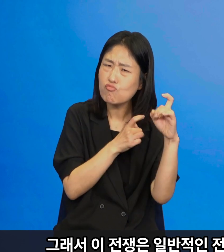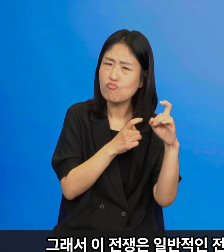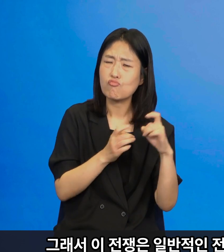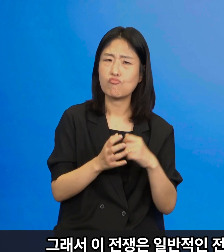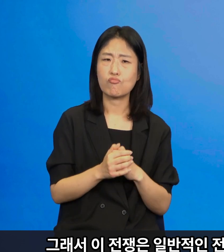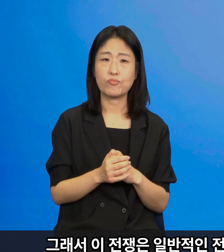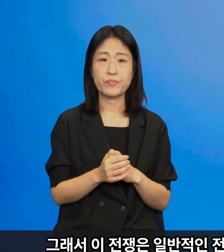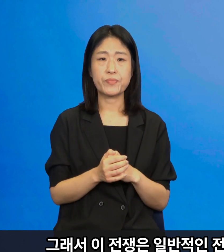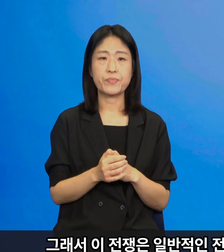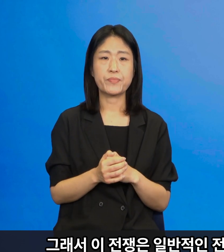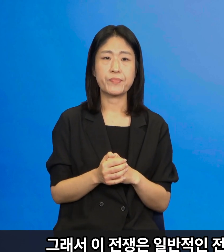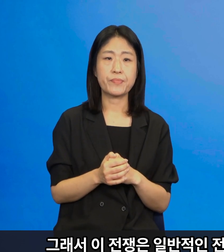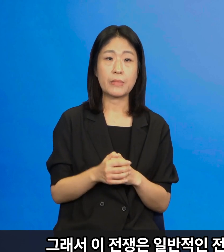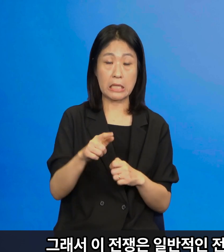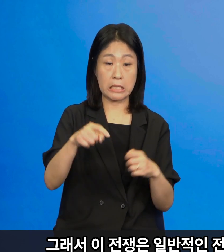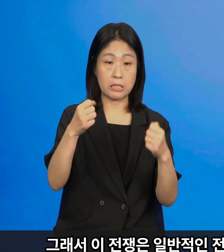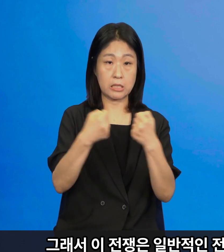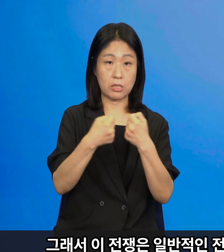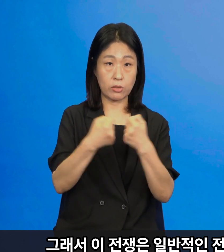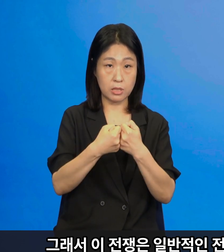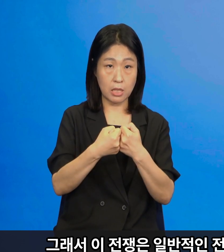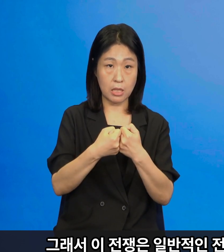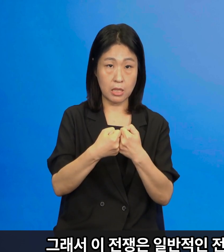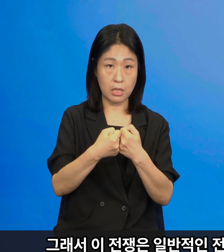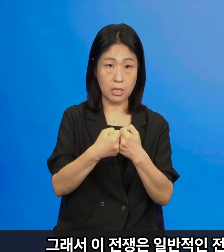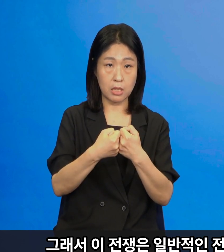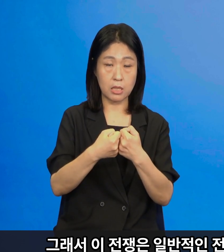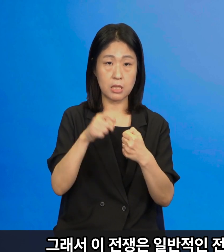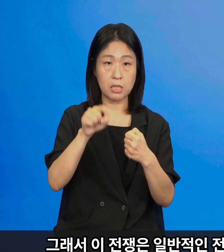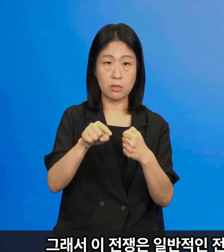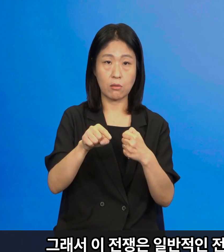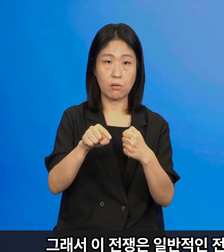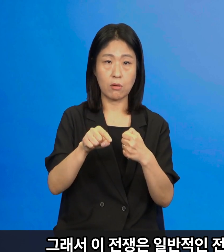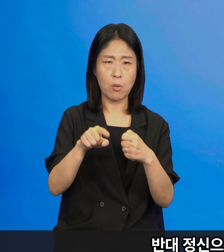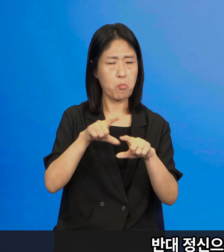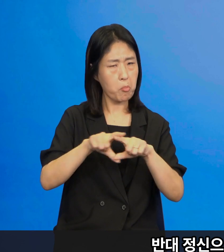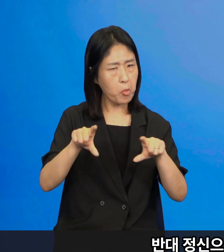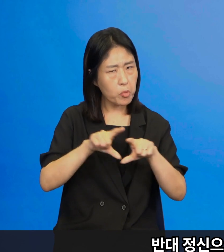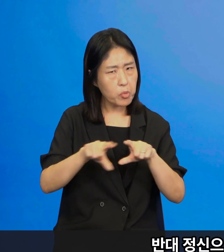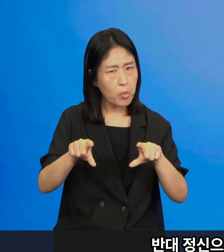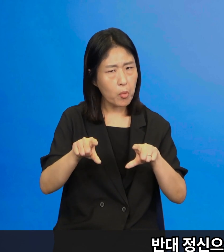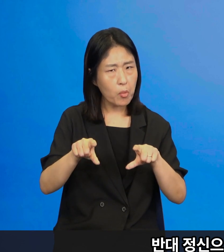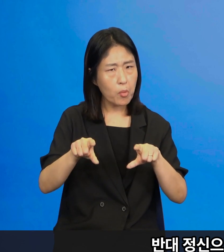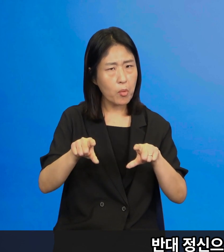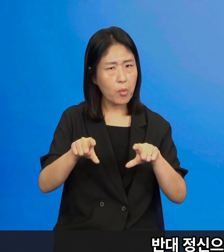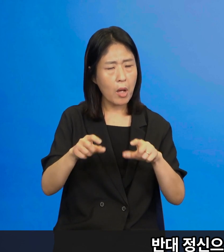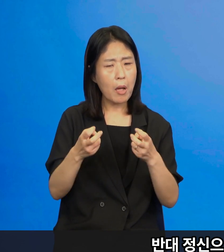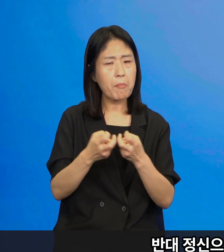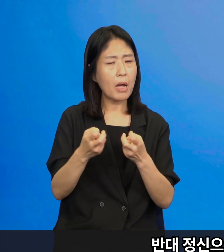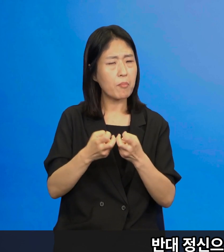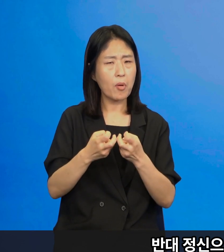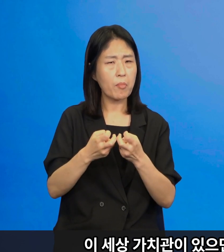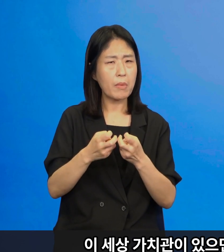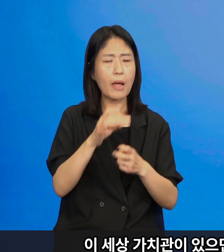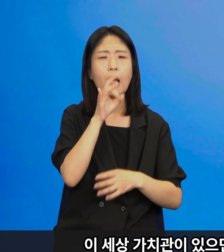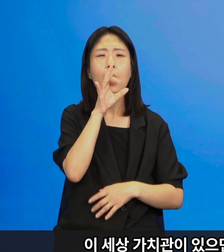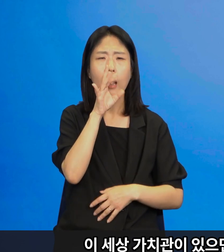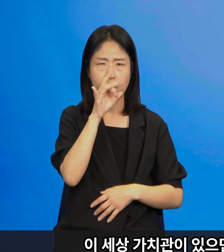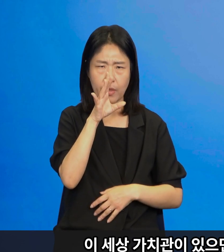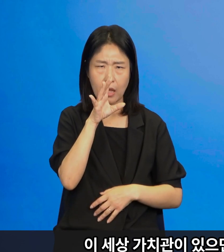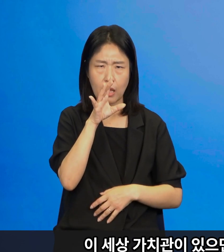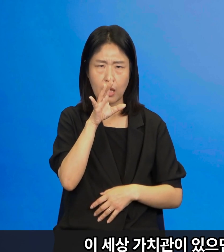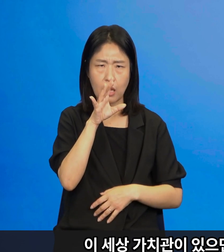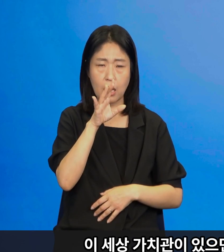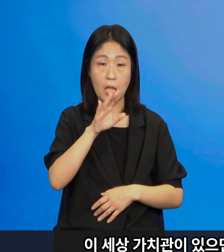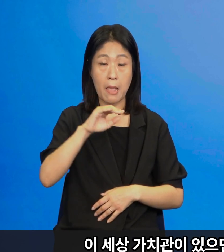그래서 이 전쟁은요, 일반적인 전쟁의 방식으로 싸우는 것이 아니라 반대 정신으로 싸우는 겁니다. 이 세상